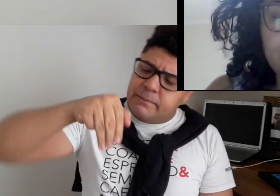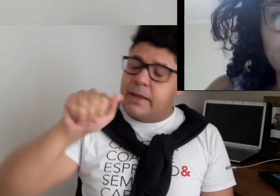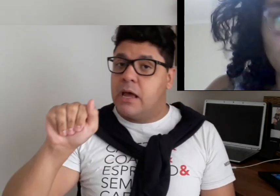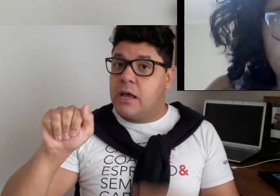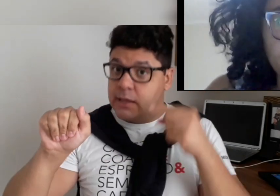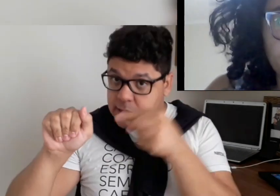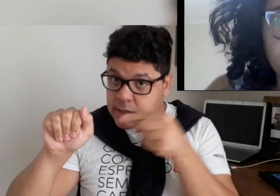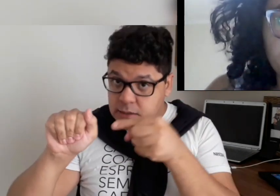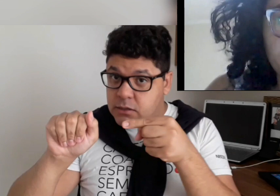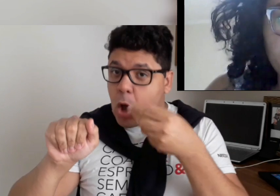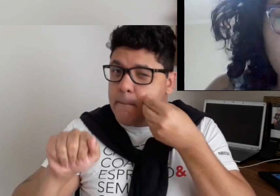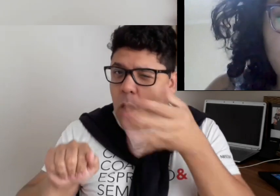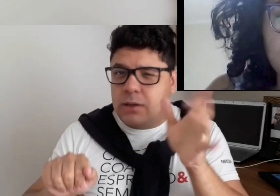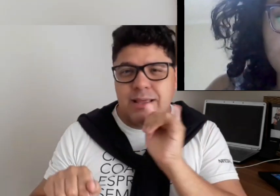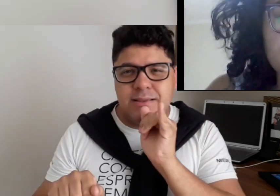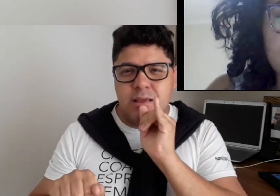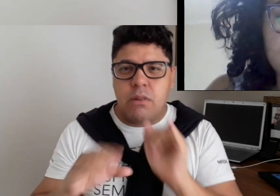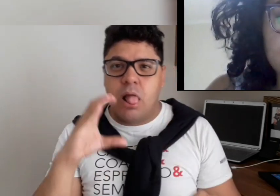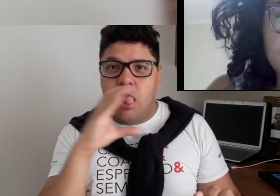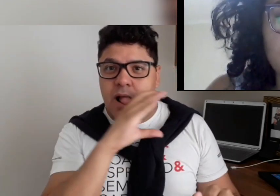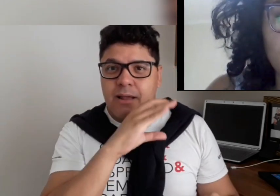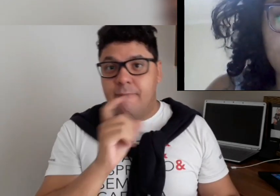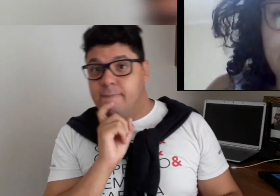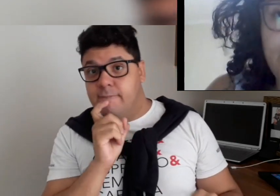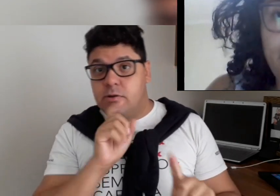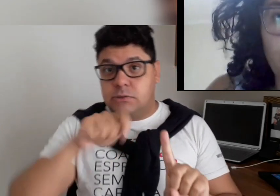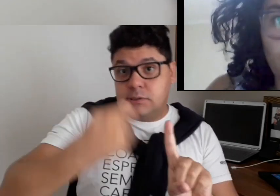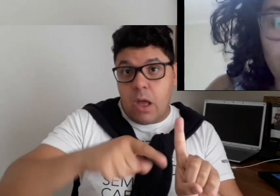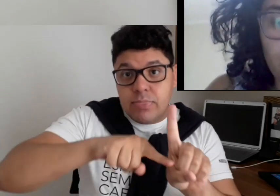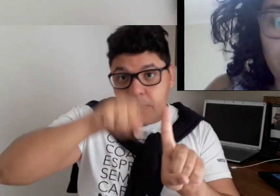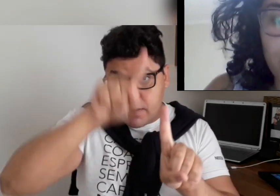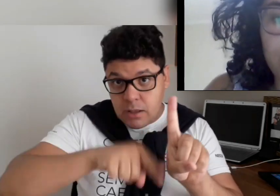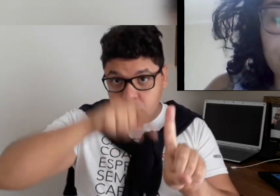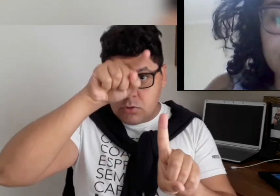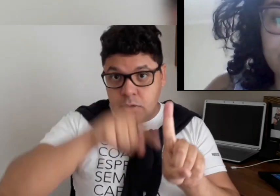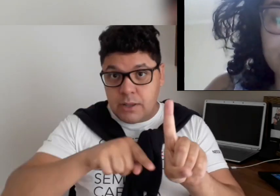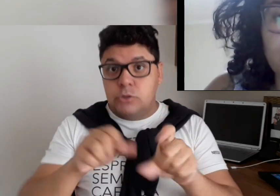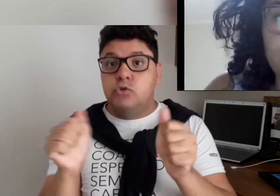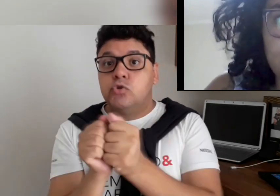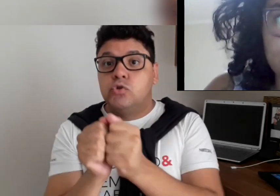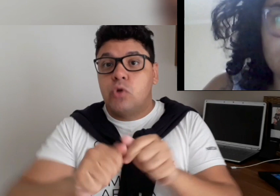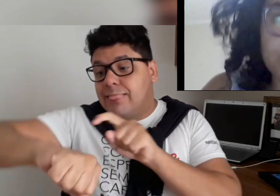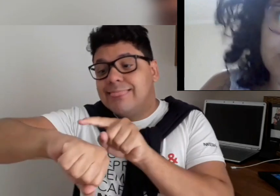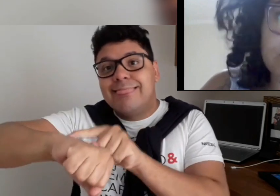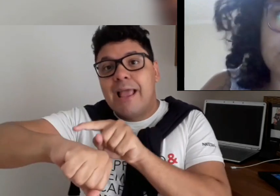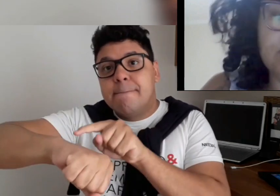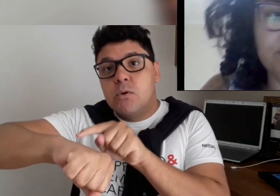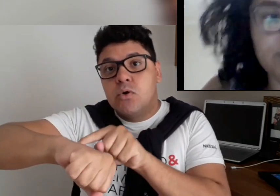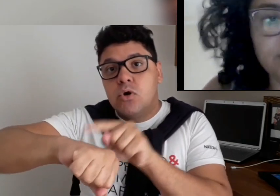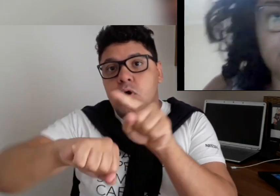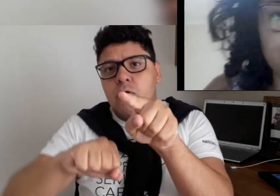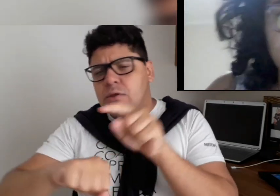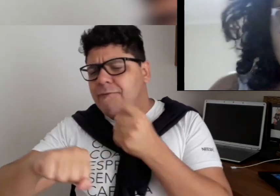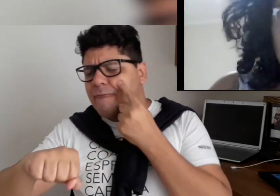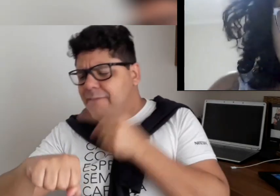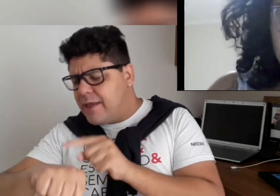a temperatura das substâncias com o tempo em que você vai submeter essas substâncias a